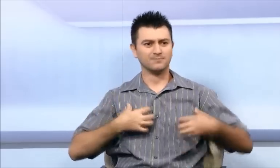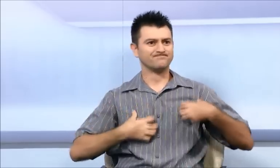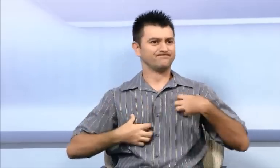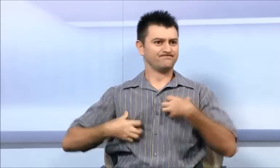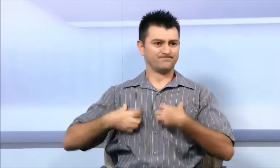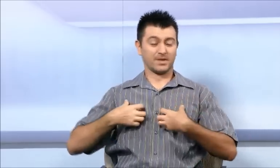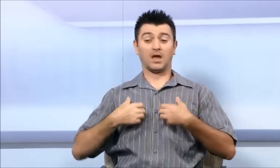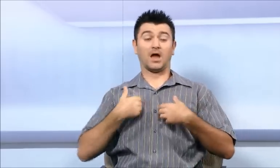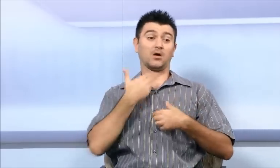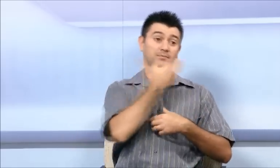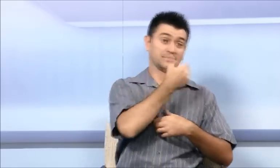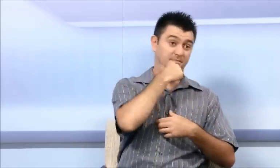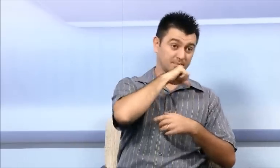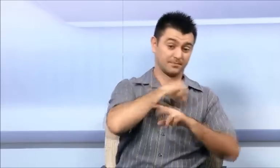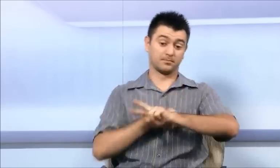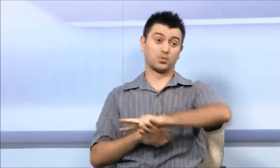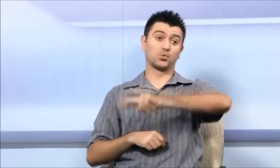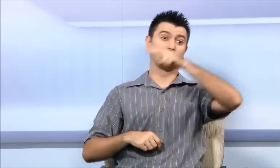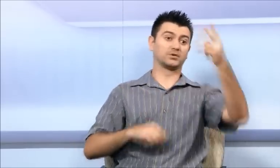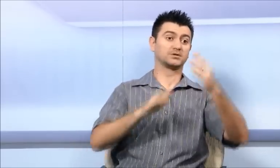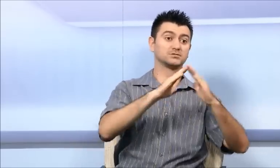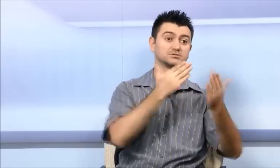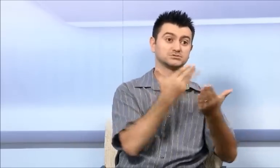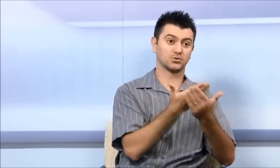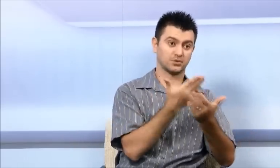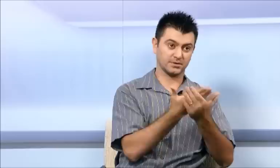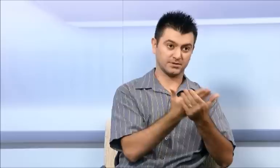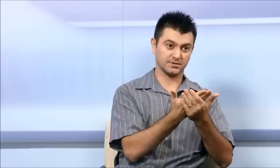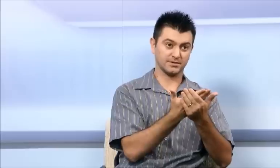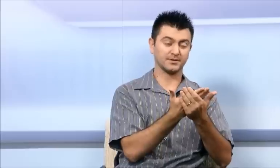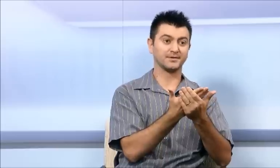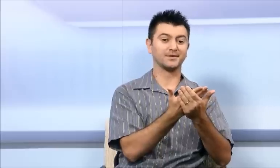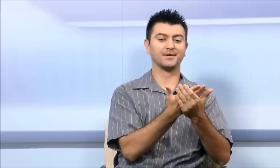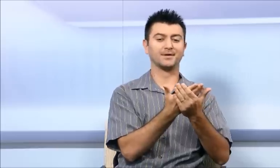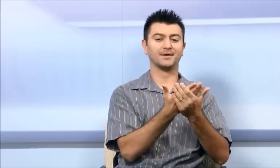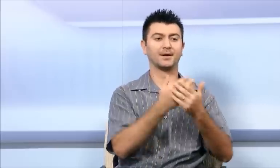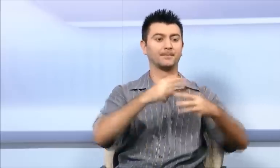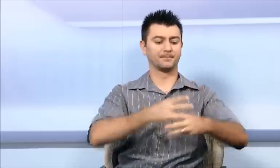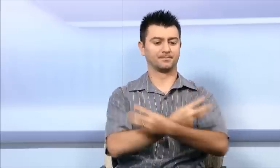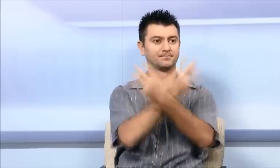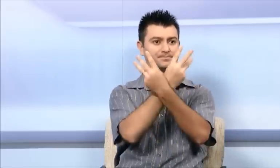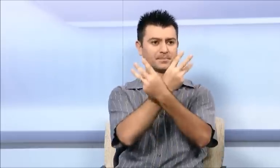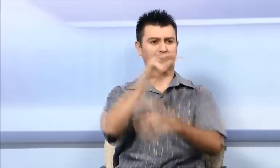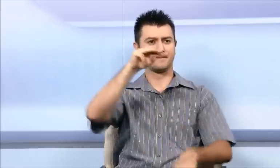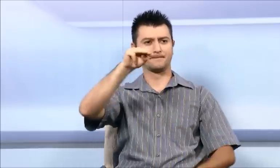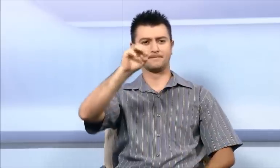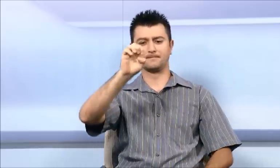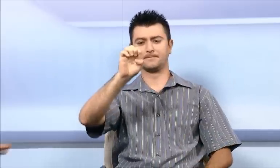9 anos e chegou ali, então isso gerou também um pouco de dificuldade para ele.